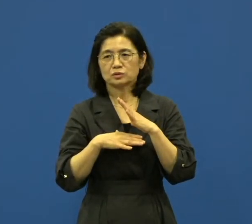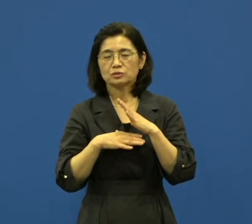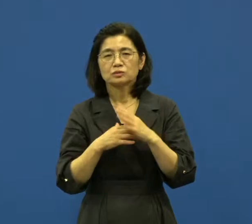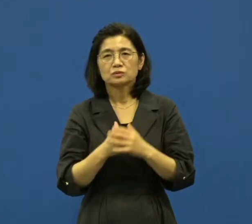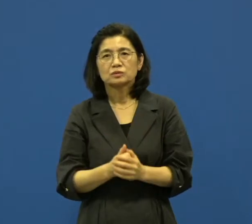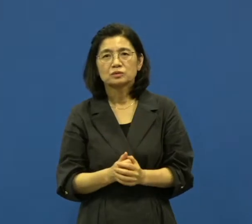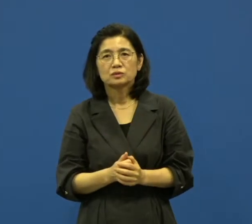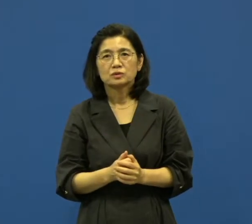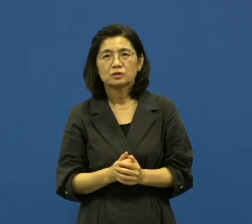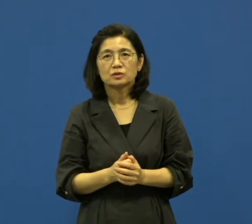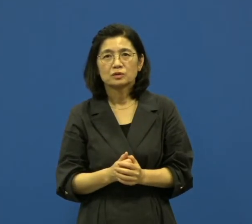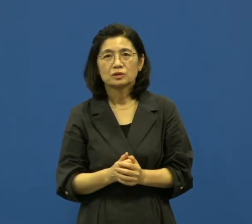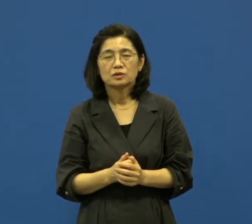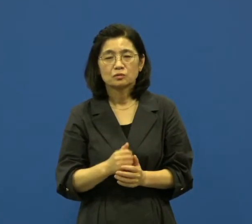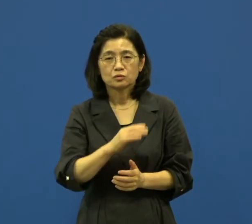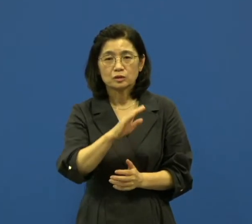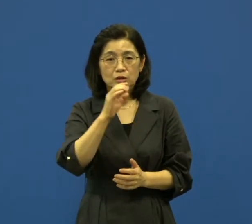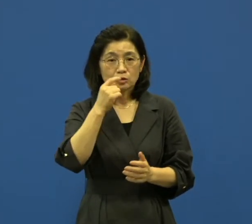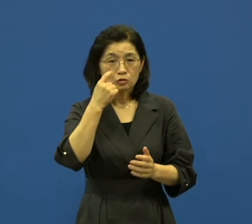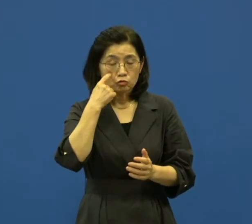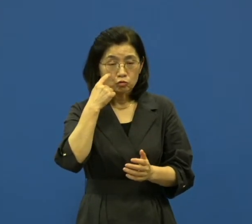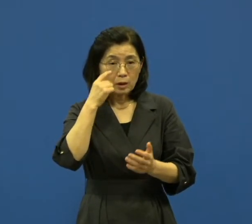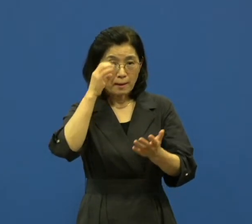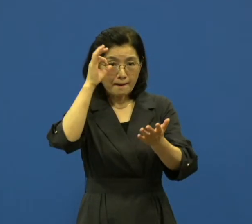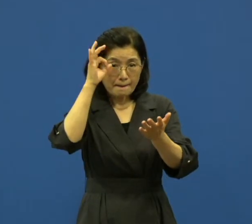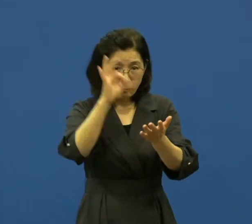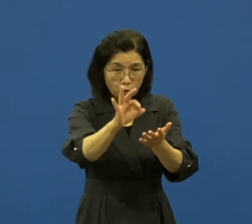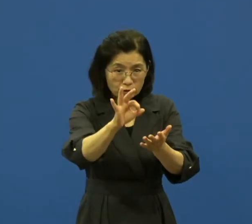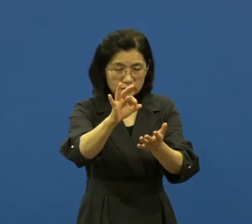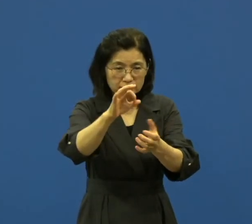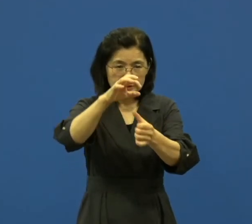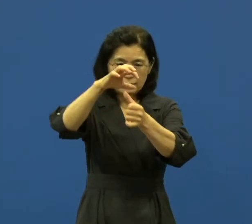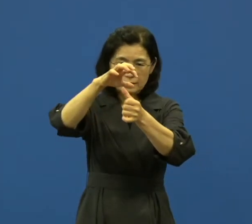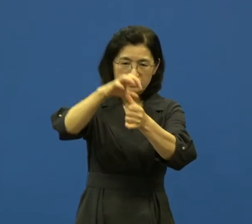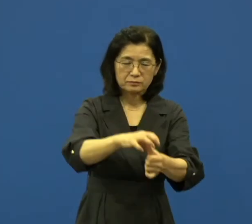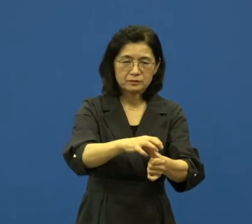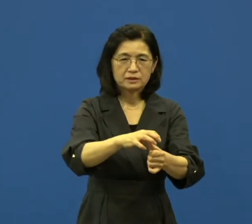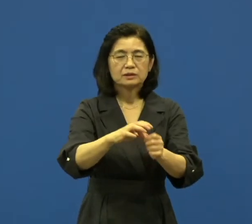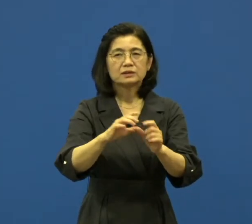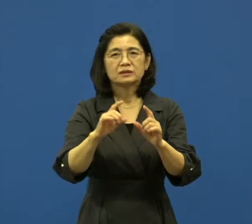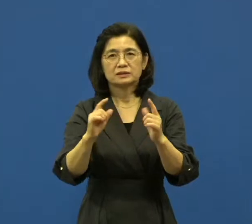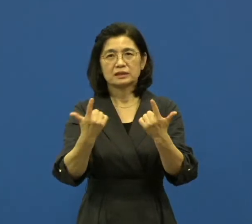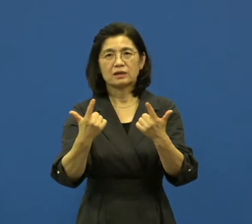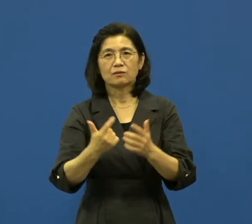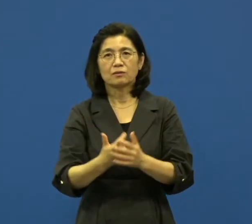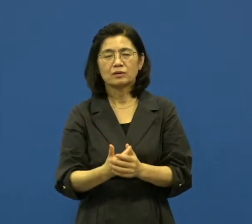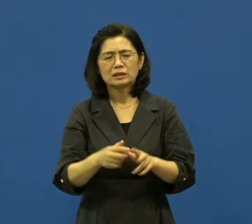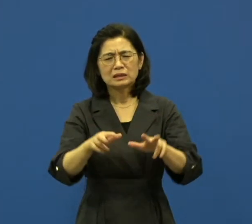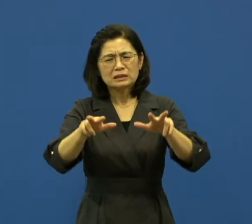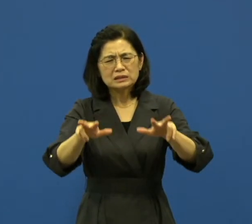우리는 눈에 보이는 것에 구속당하지 않고 얽매이지 않고, 비록 힘들고 어려운 삶이 일어난다